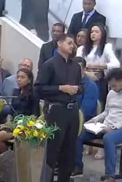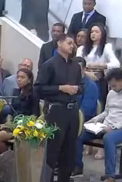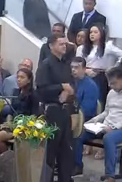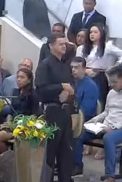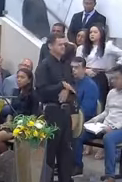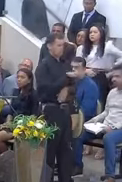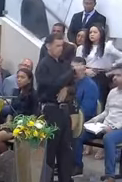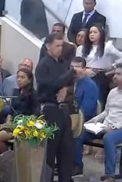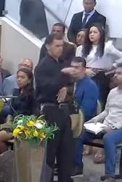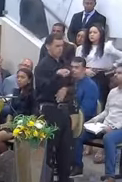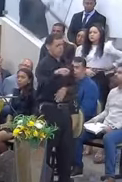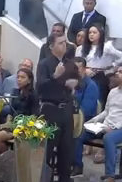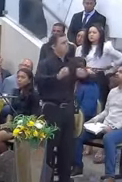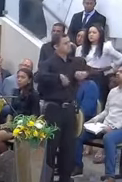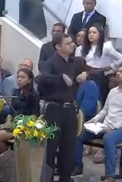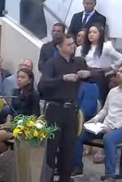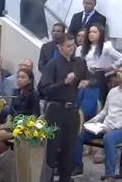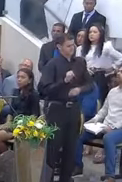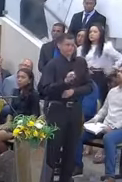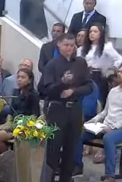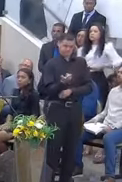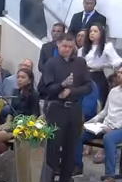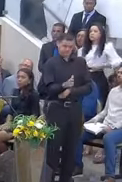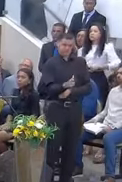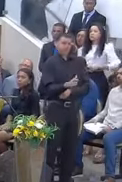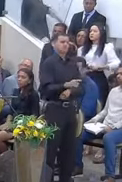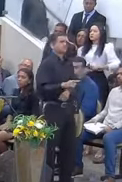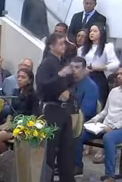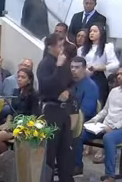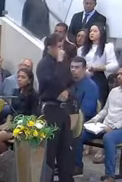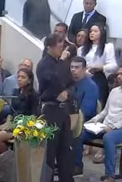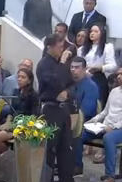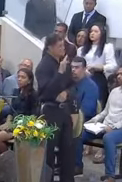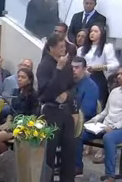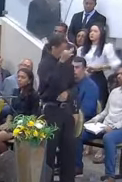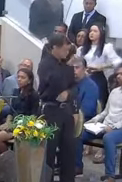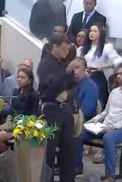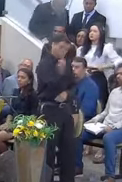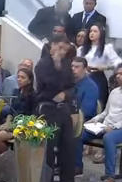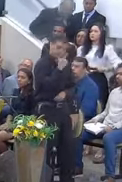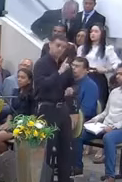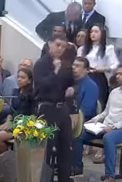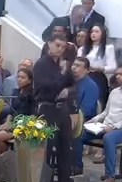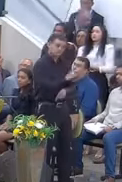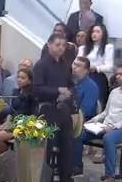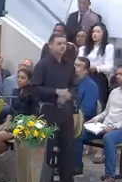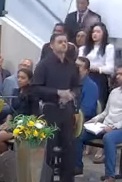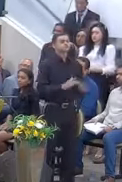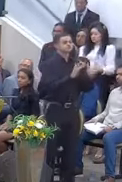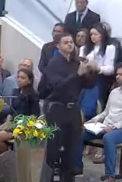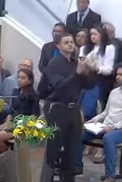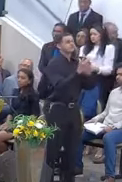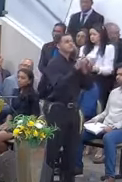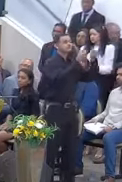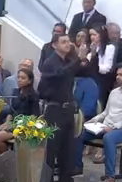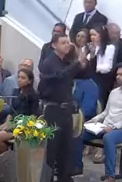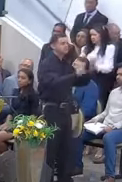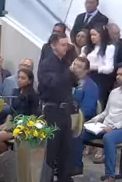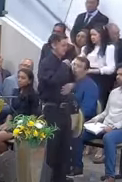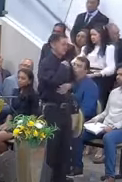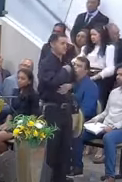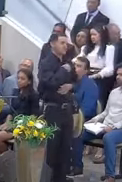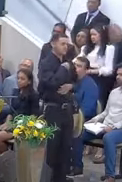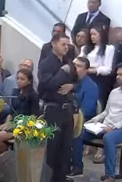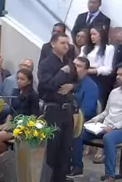gente, a igreja precisa disso, senão vai vir tempos trabalhosos aí, a igreja não vai aguentar. Jesus disse em Mateus 16, 16 a